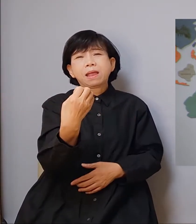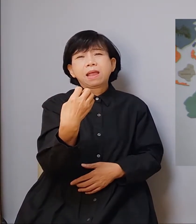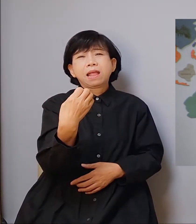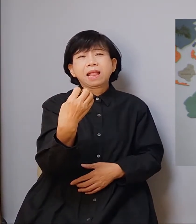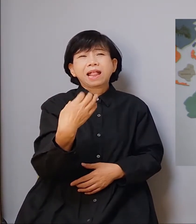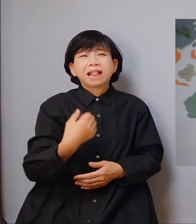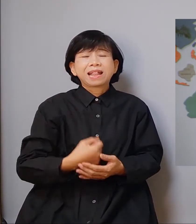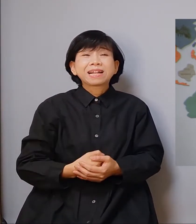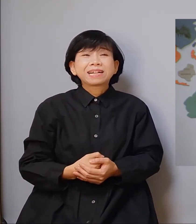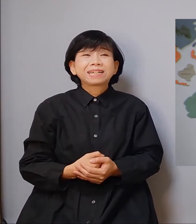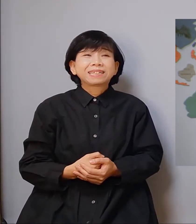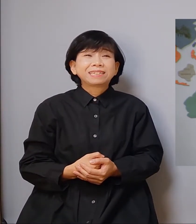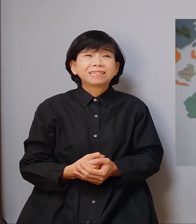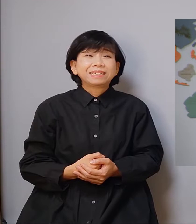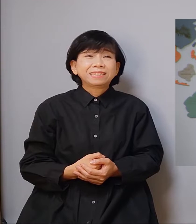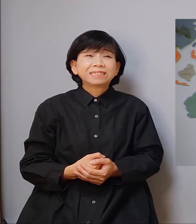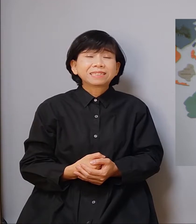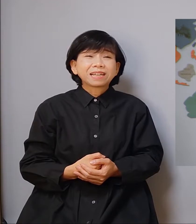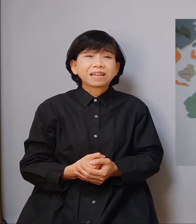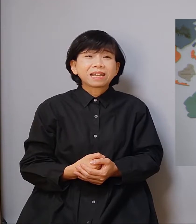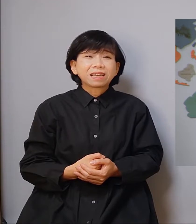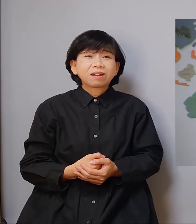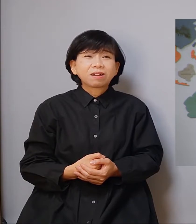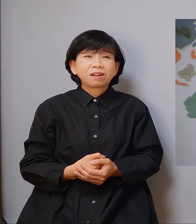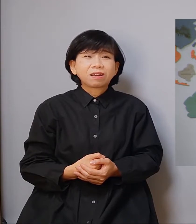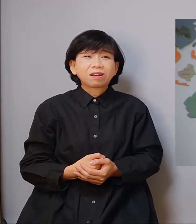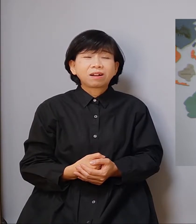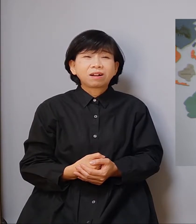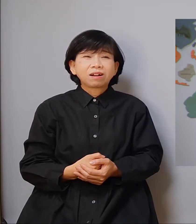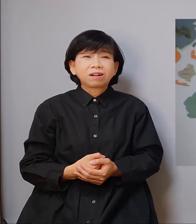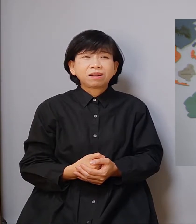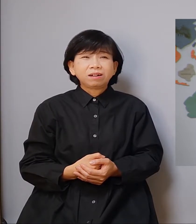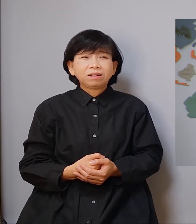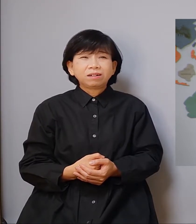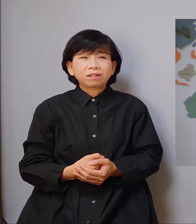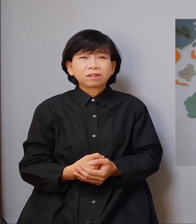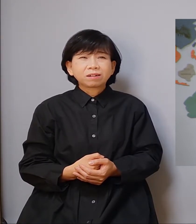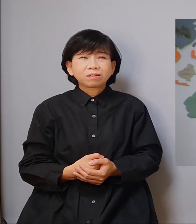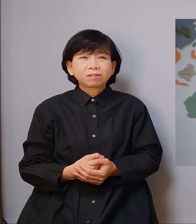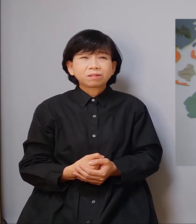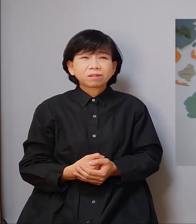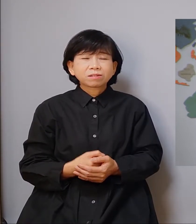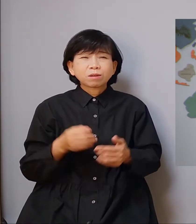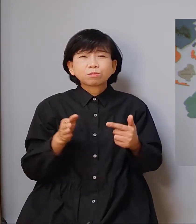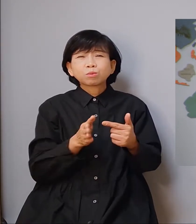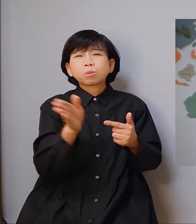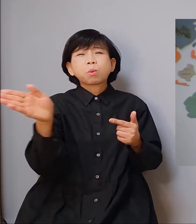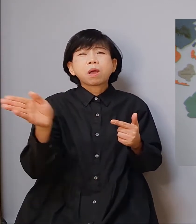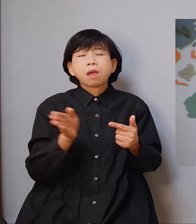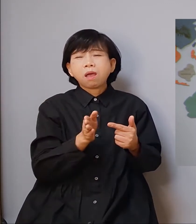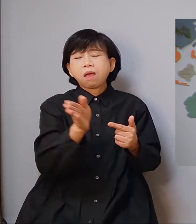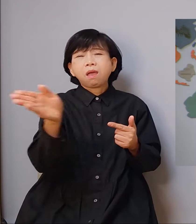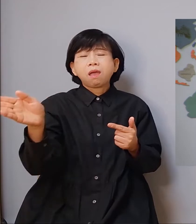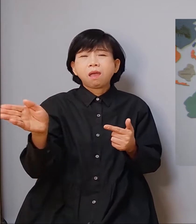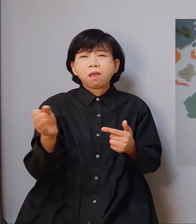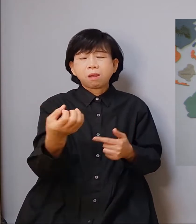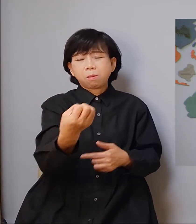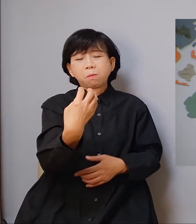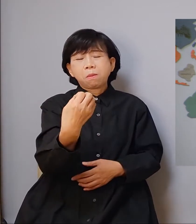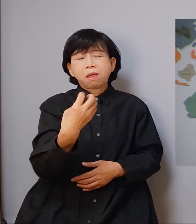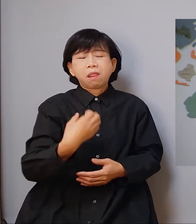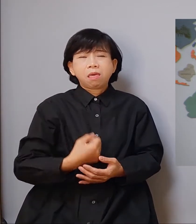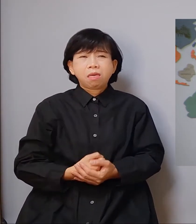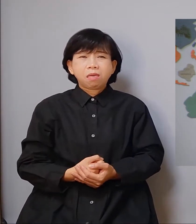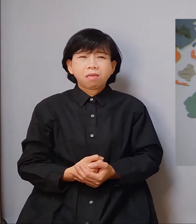네. 지금 이대로 가면 이제 멀리 돌아서 가야 되기 때문에 자꾸 우회로로 빠지라고 계속